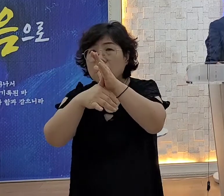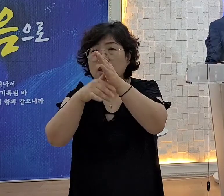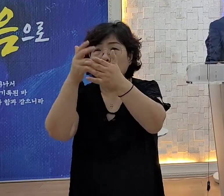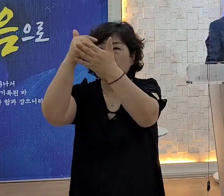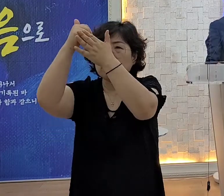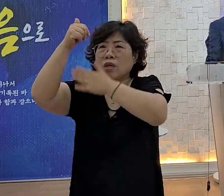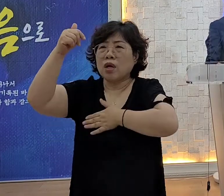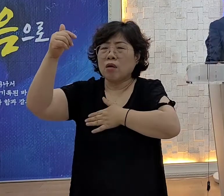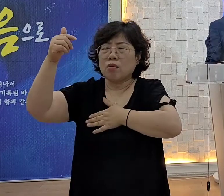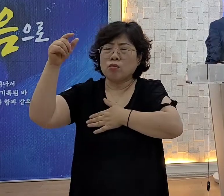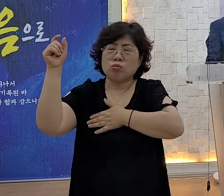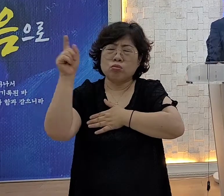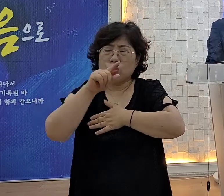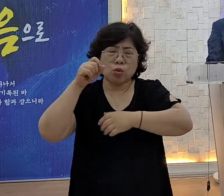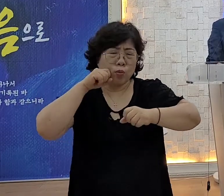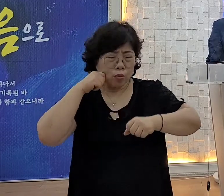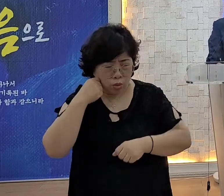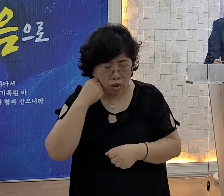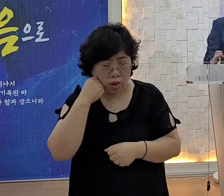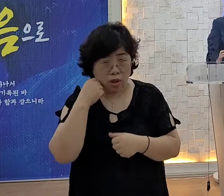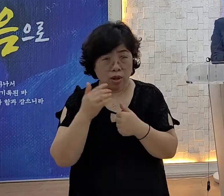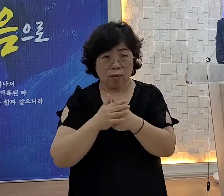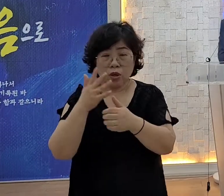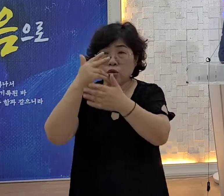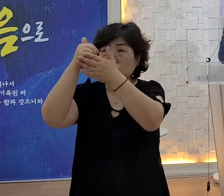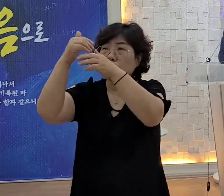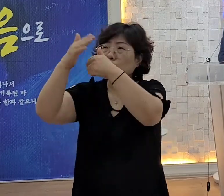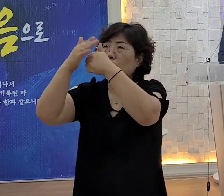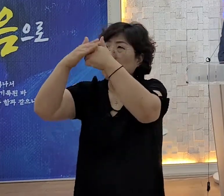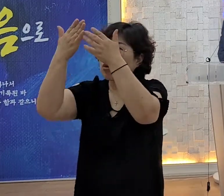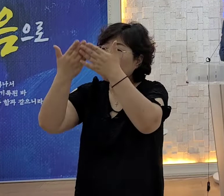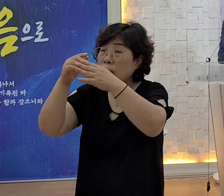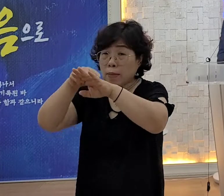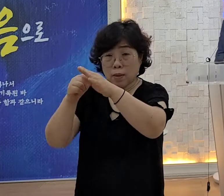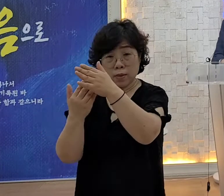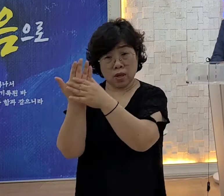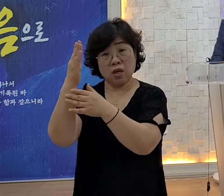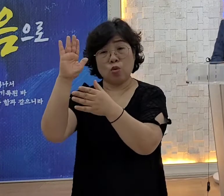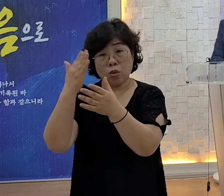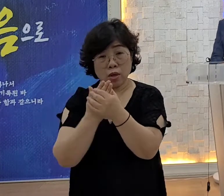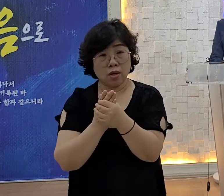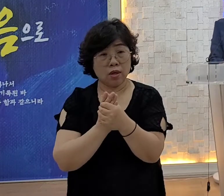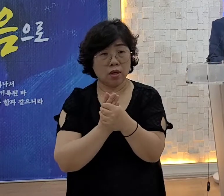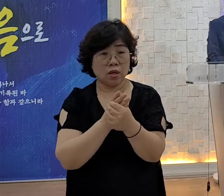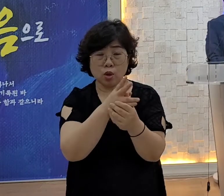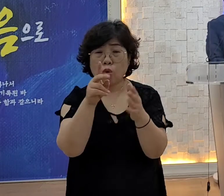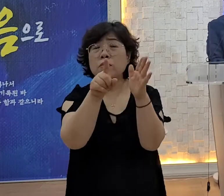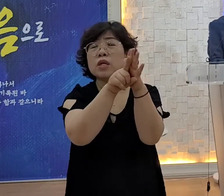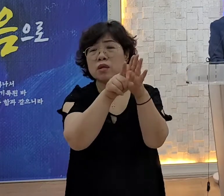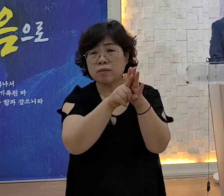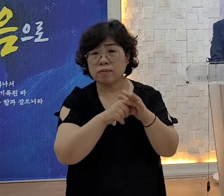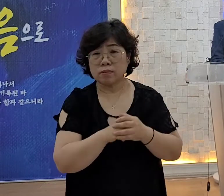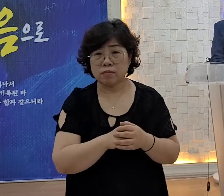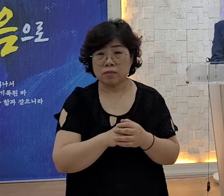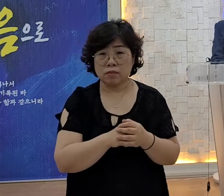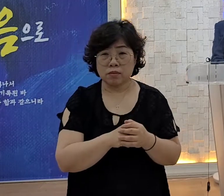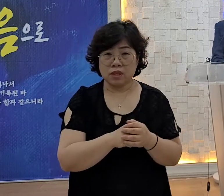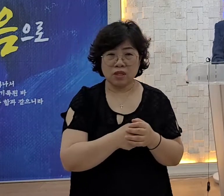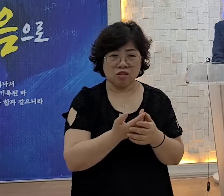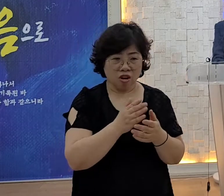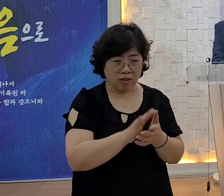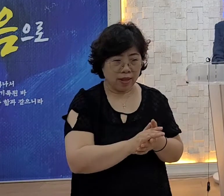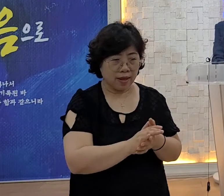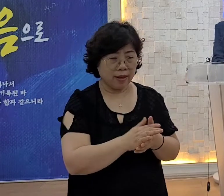없습니다. 주님 도와주세요. 이 마음이 생기게 되는 거예요. 근데 뭐 동아줄이라도,